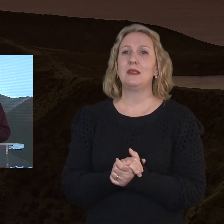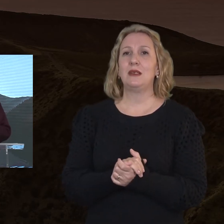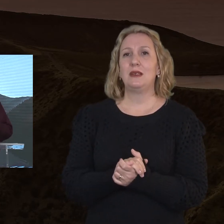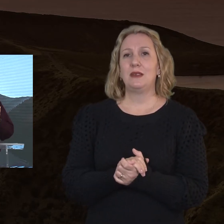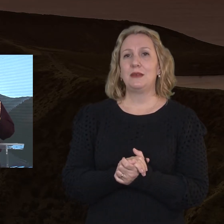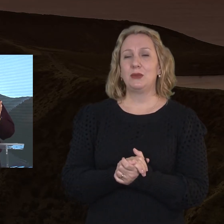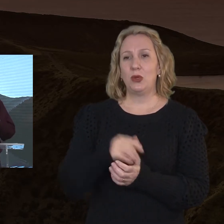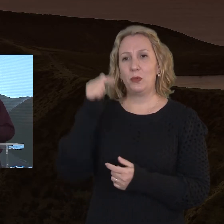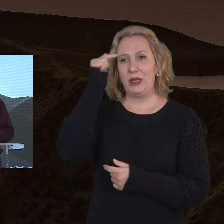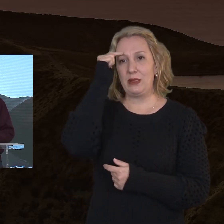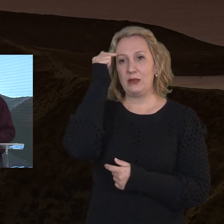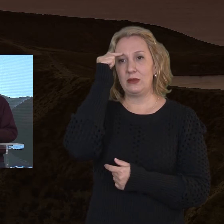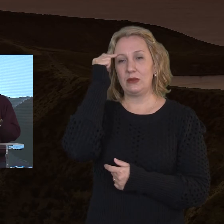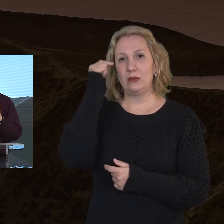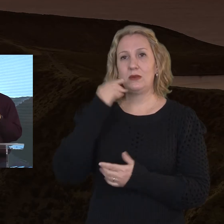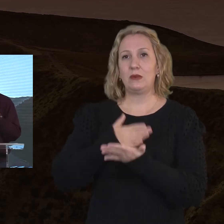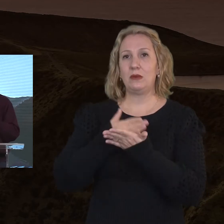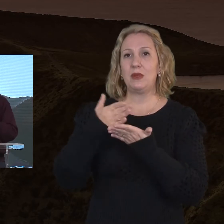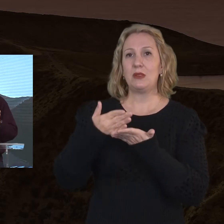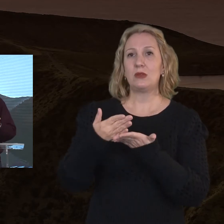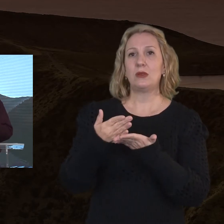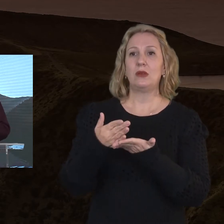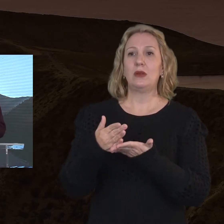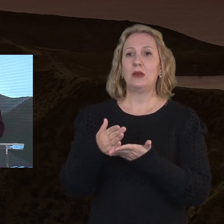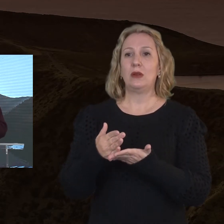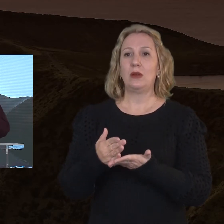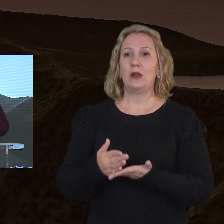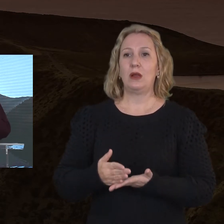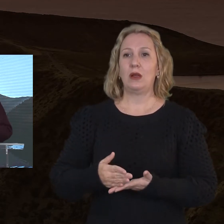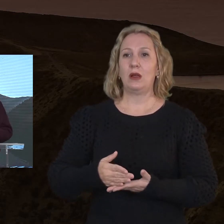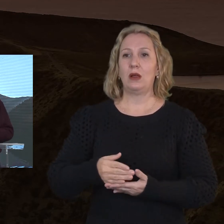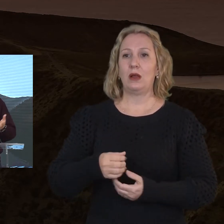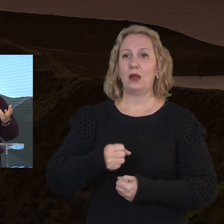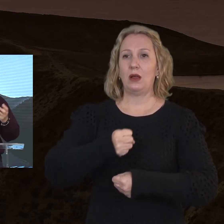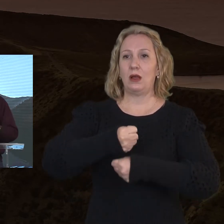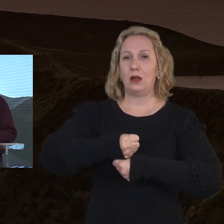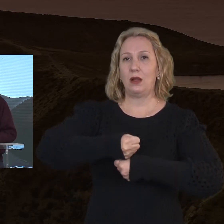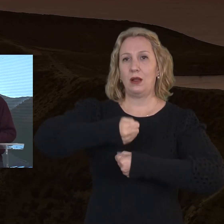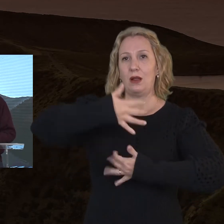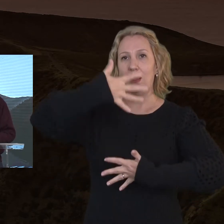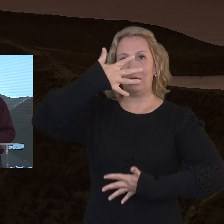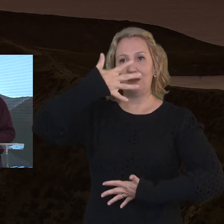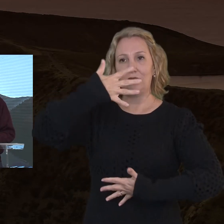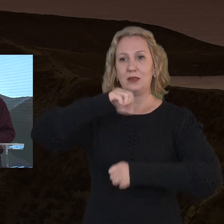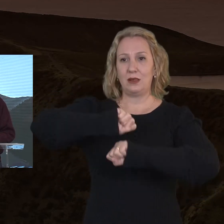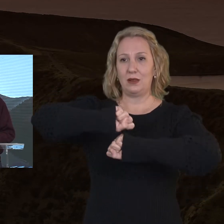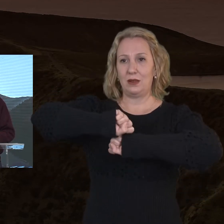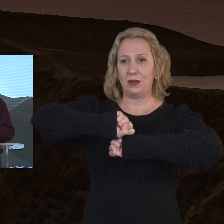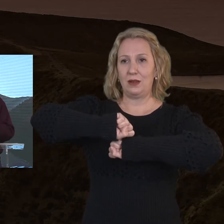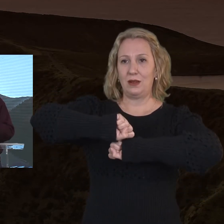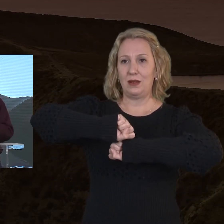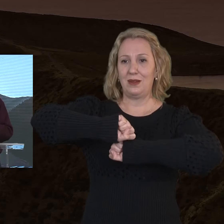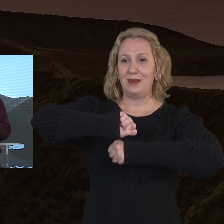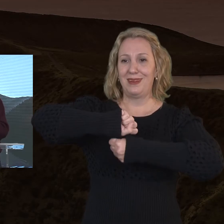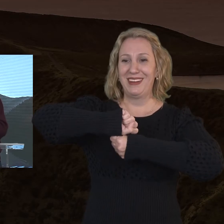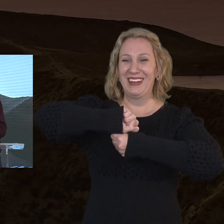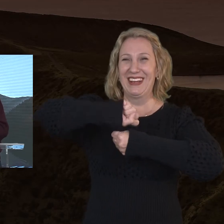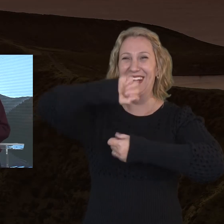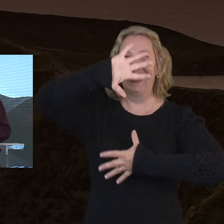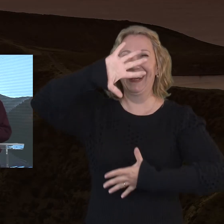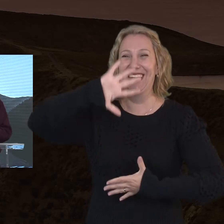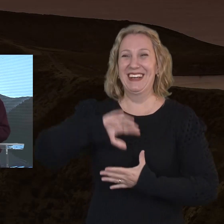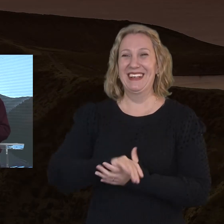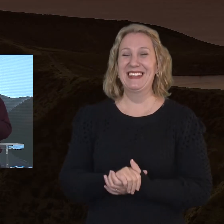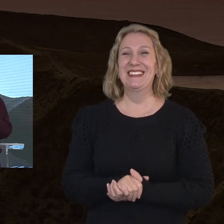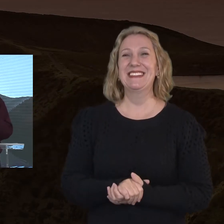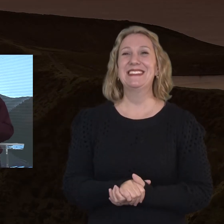mensagens domingo de manhã tem o tempo limitado ainda tem muitas coisas que ele queria colher queria falar mas não conseguia né ela não consegue então ele tá dando fazendo